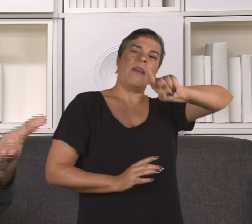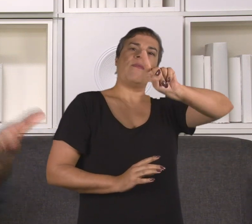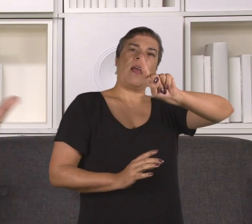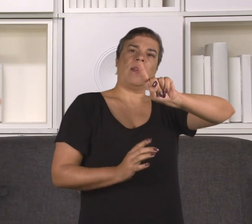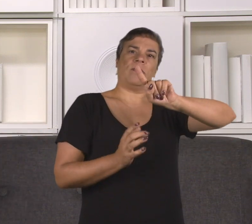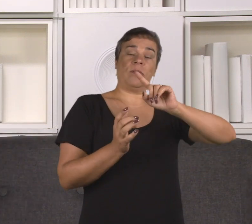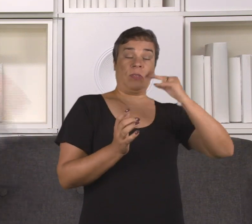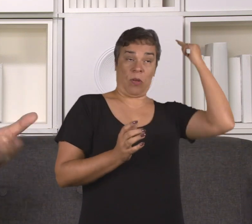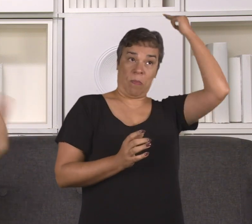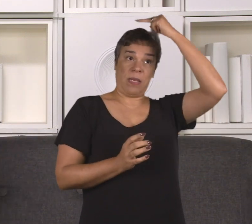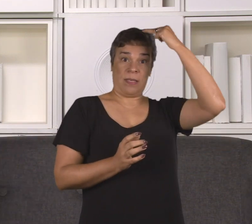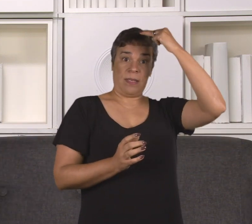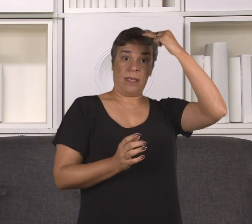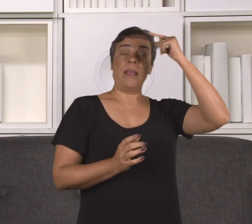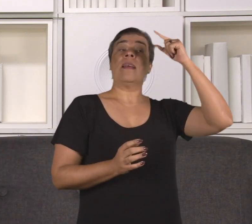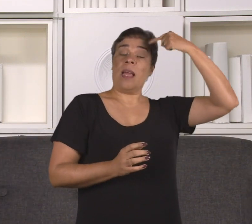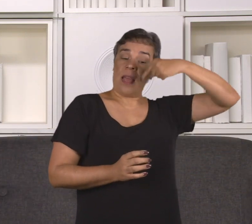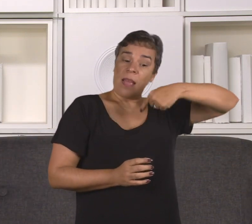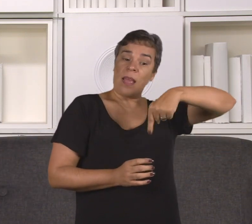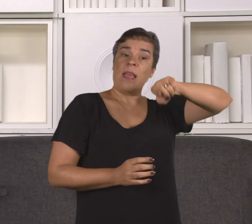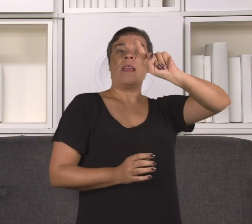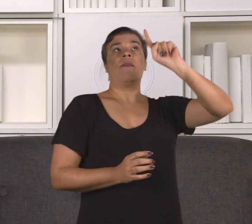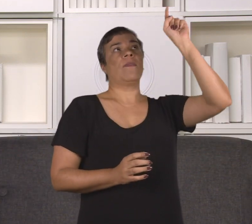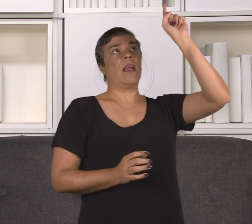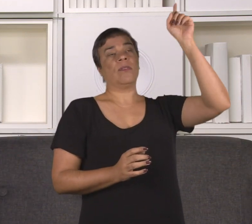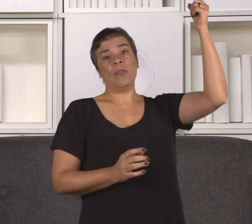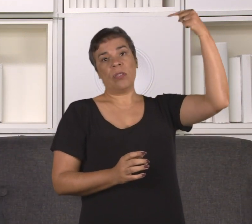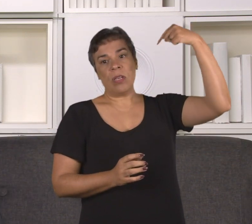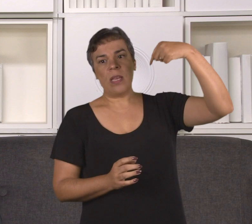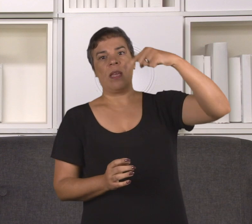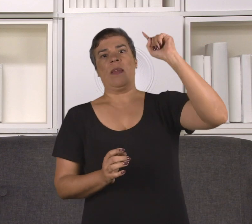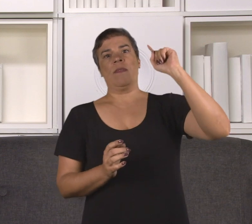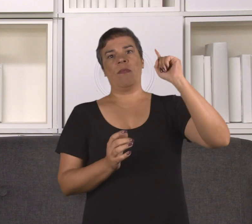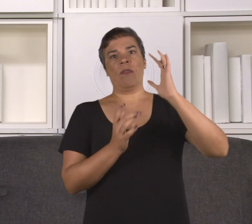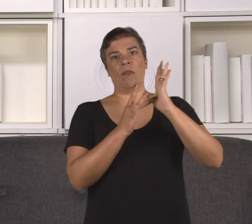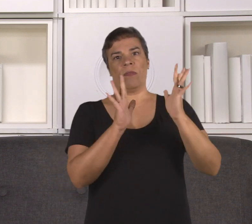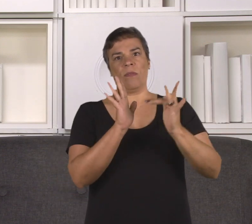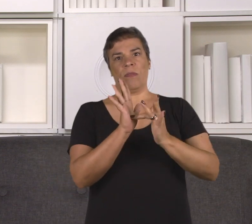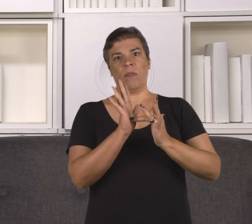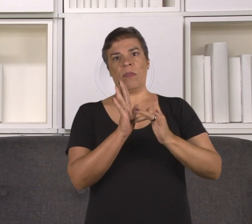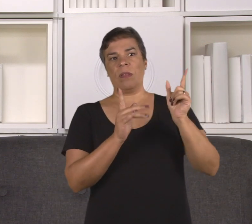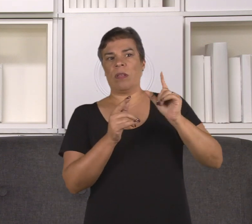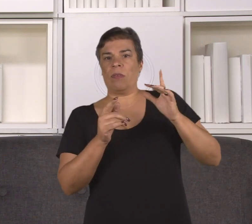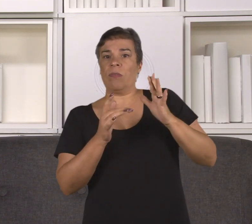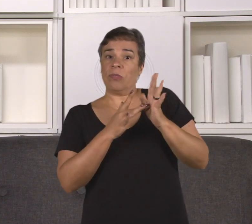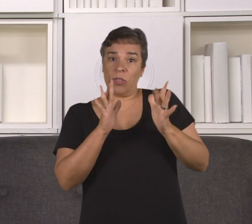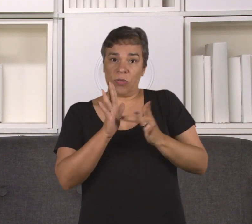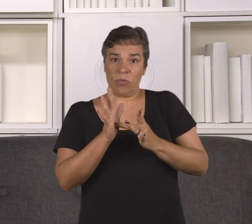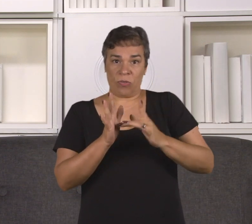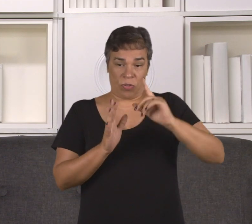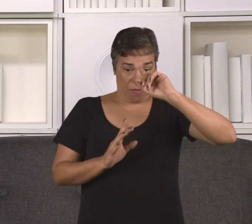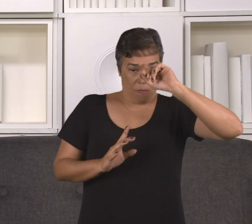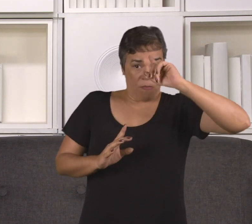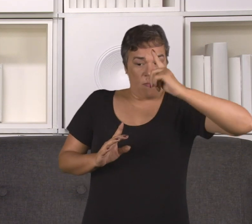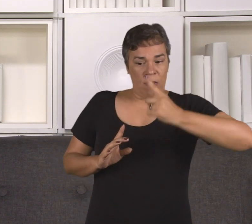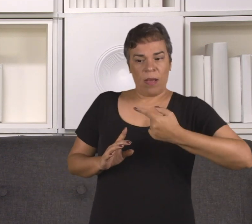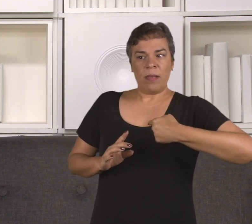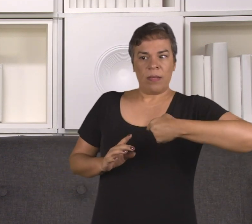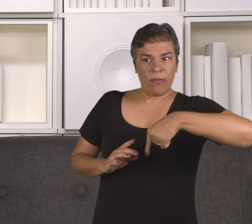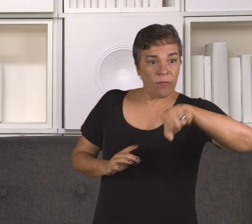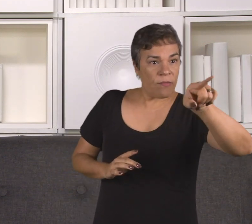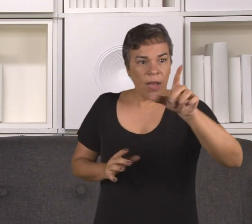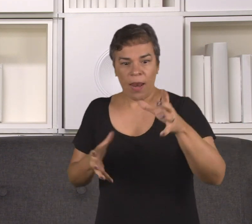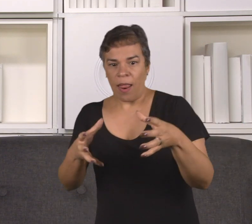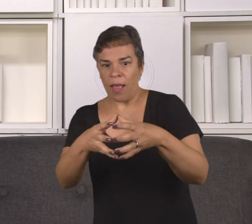de Deus, a fonte do enviado. Então, Jesus manda que esse cego de nascença vá à fonte